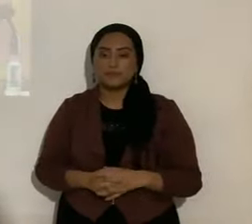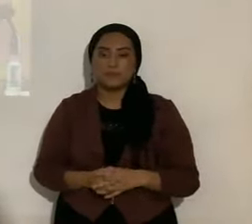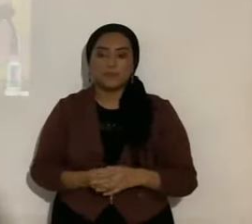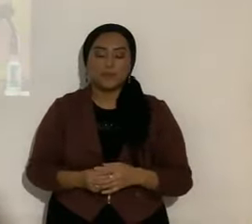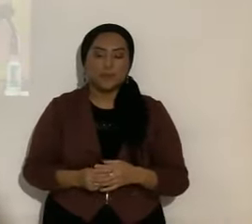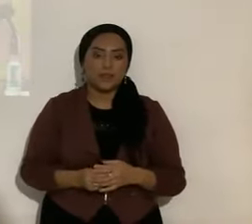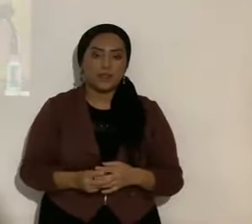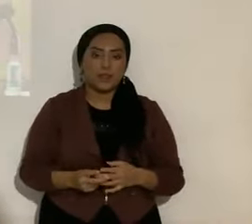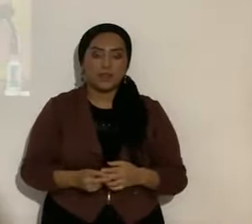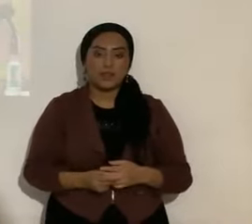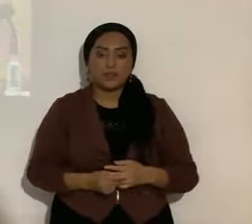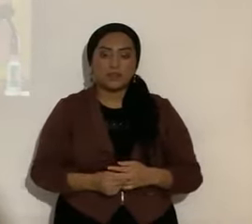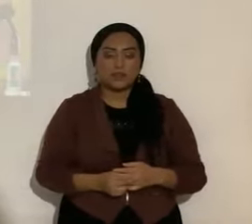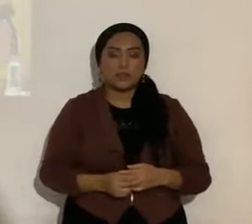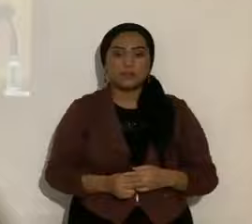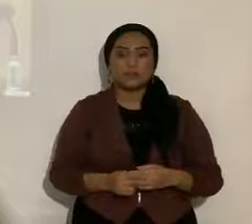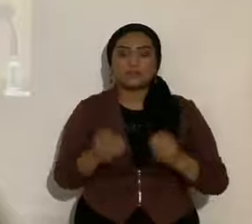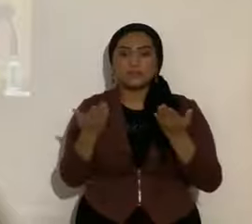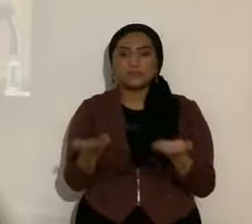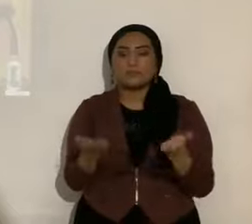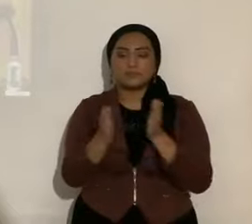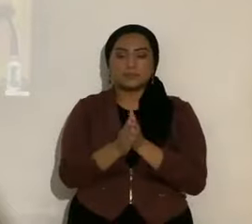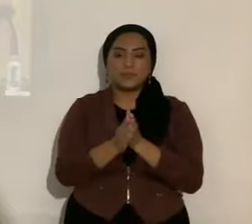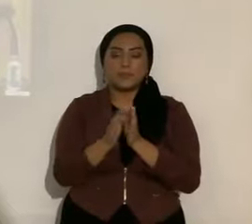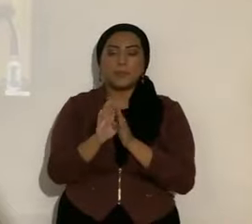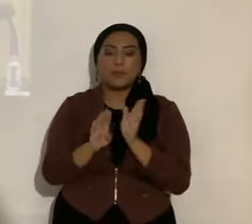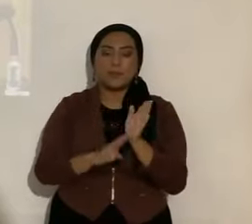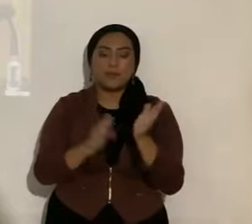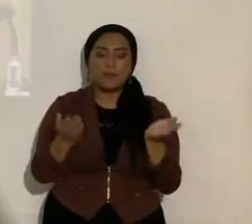abacados? Nadie. Dejen su Tanaj,